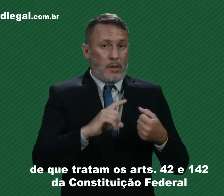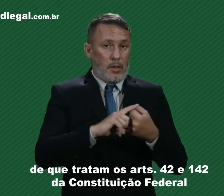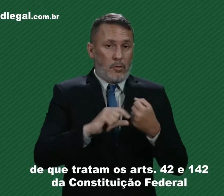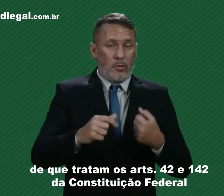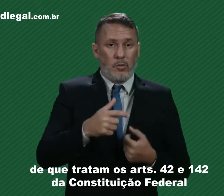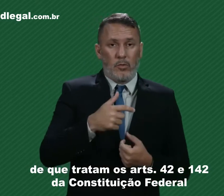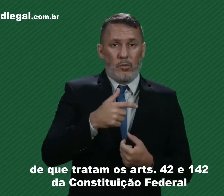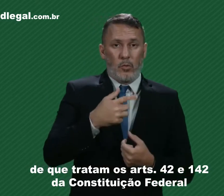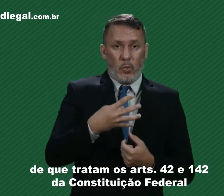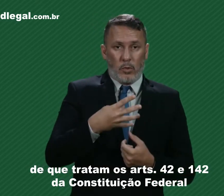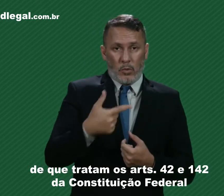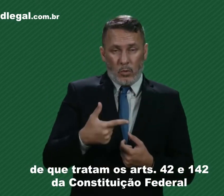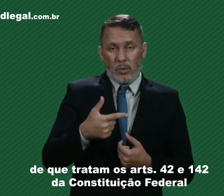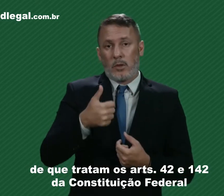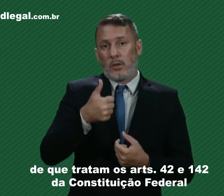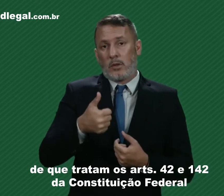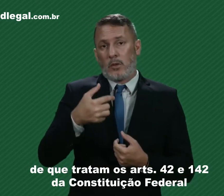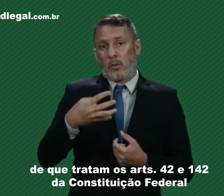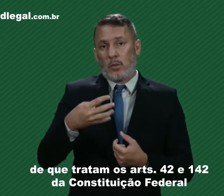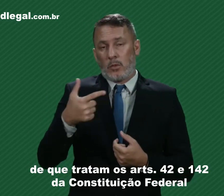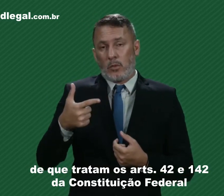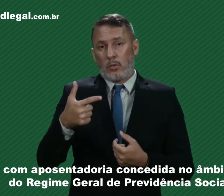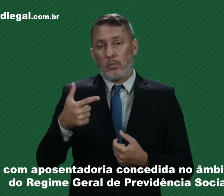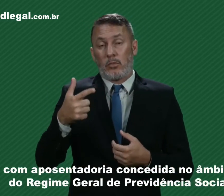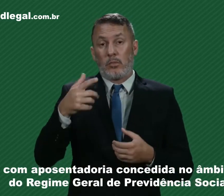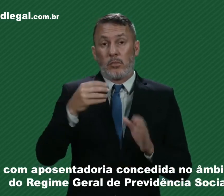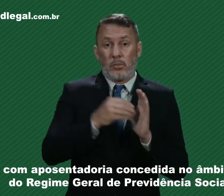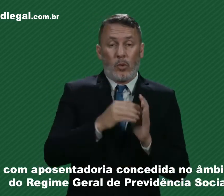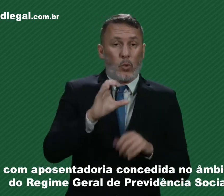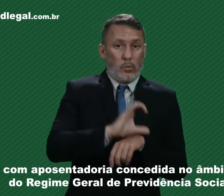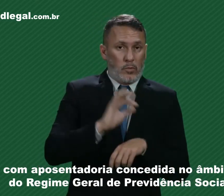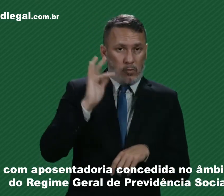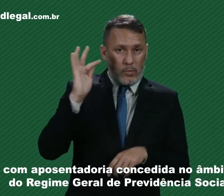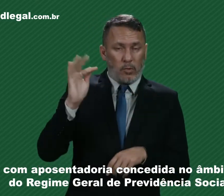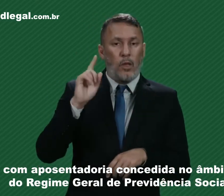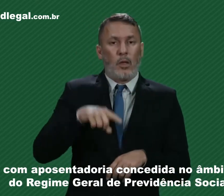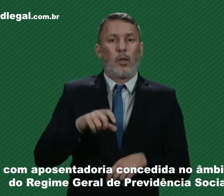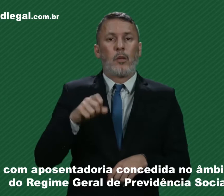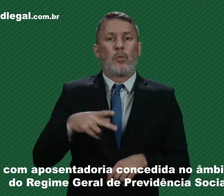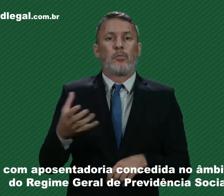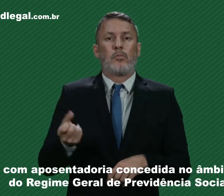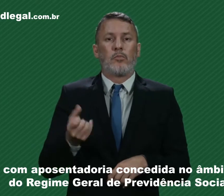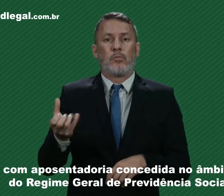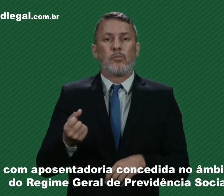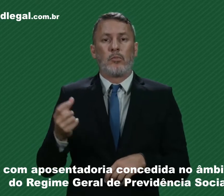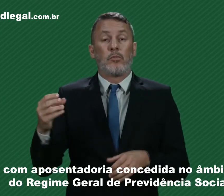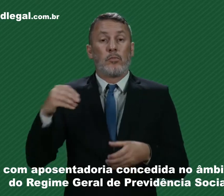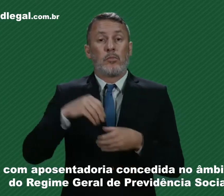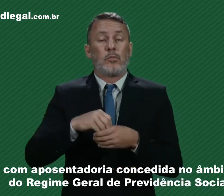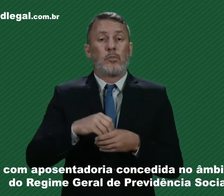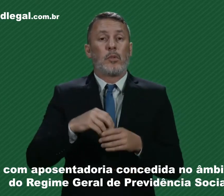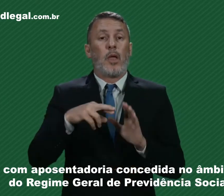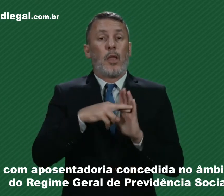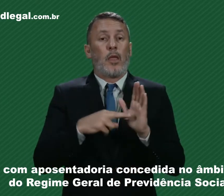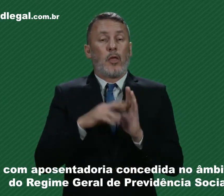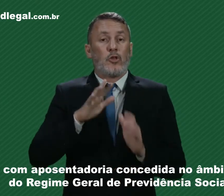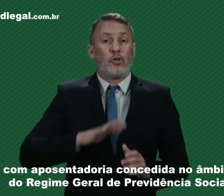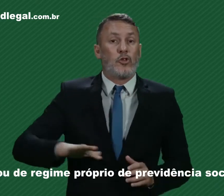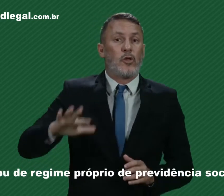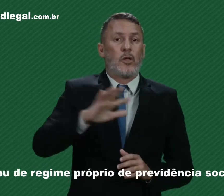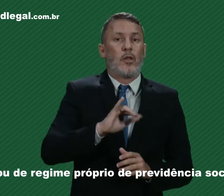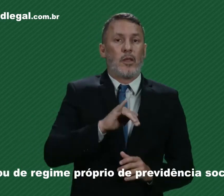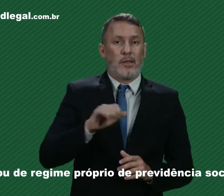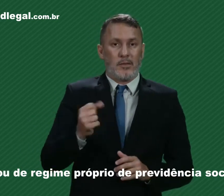42 e 142 da Constituição Federal, com aposentadoria concedida no âmbito do regime geral de previdência